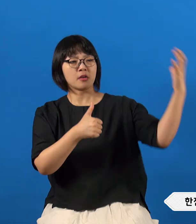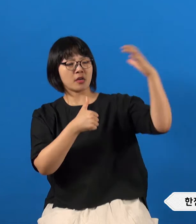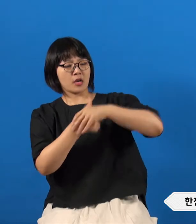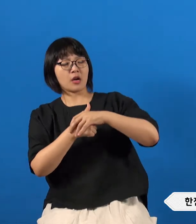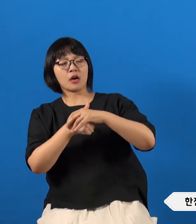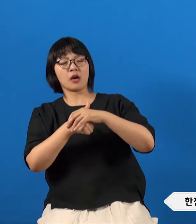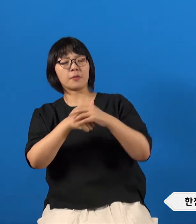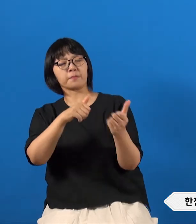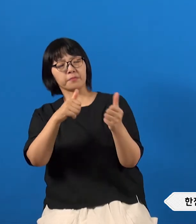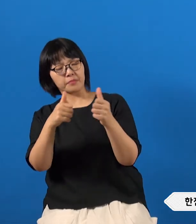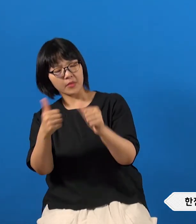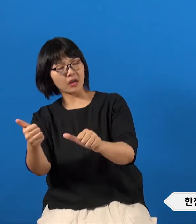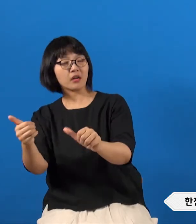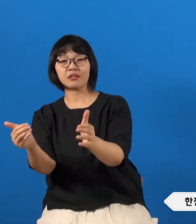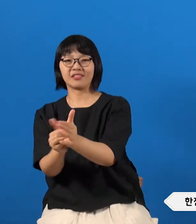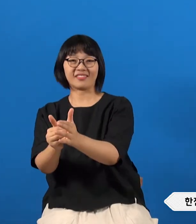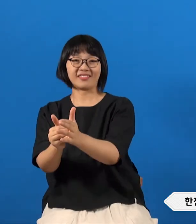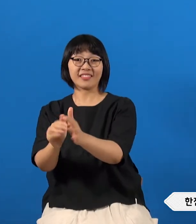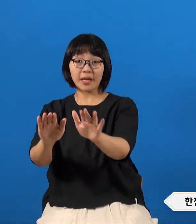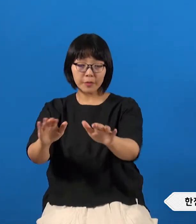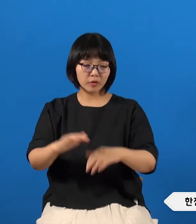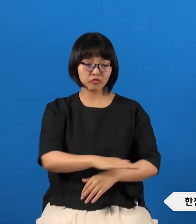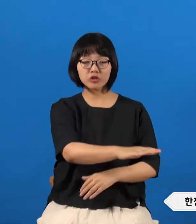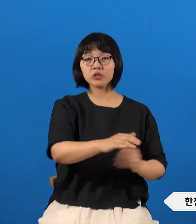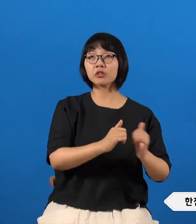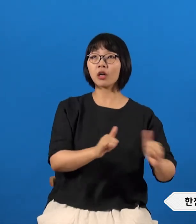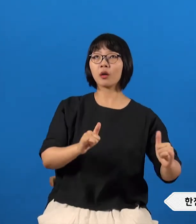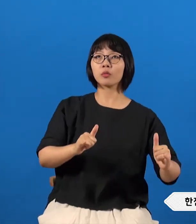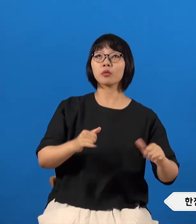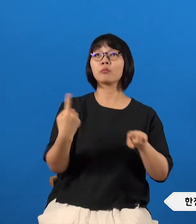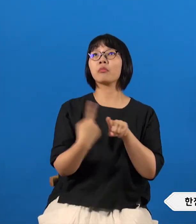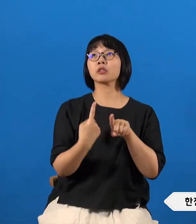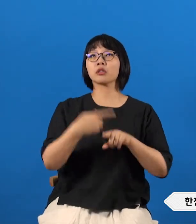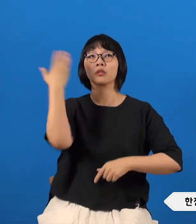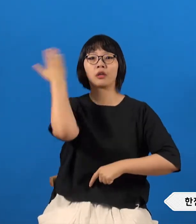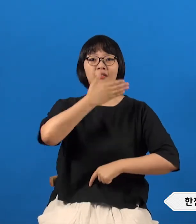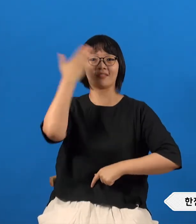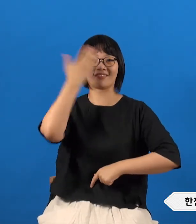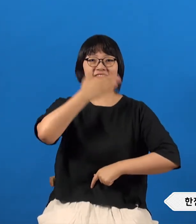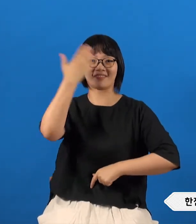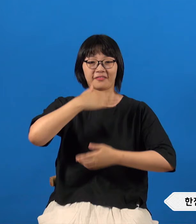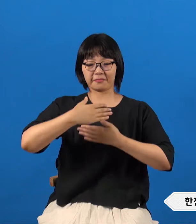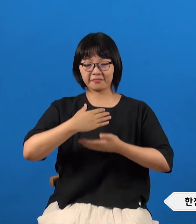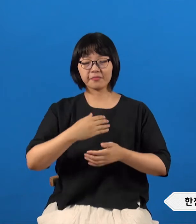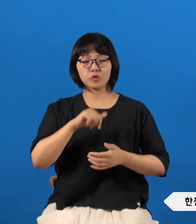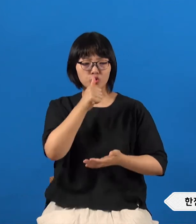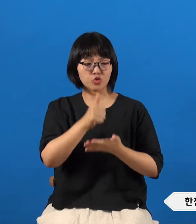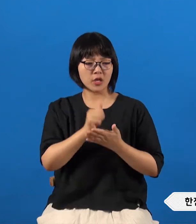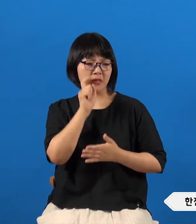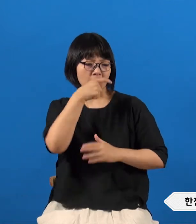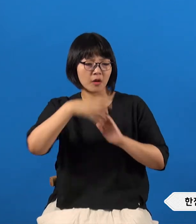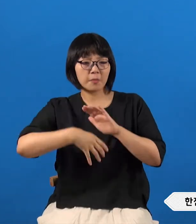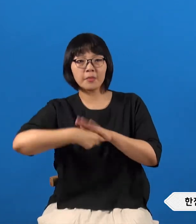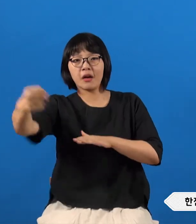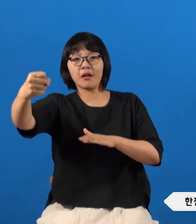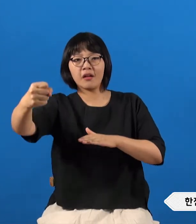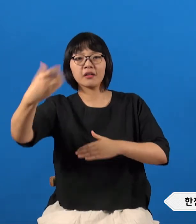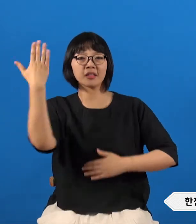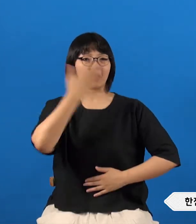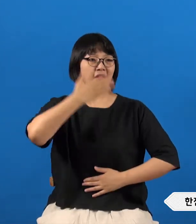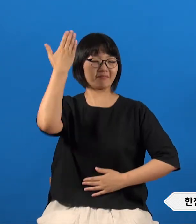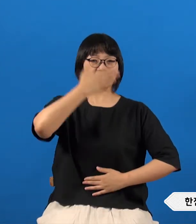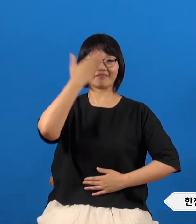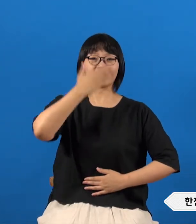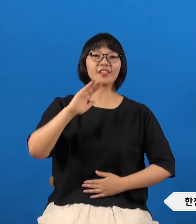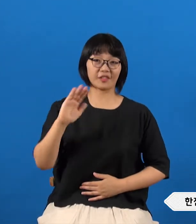안고 가버리셨는데 그럼 우리는 완벽하게 깨끗하게 되는 것이죠. 그래서 우리가